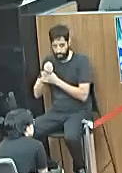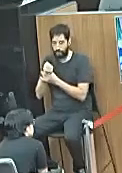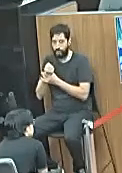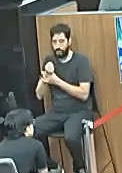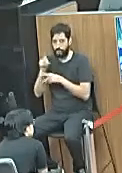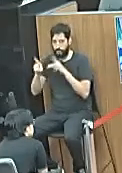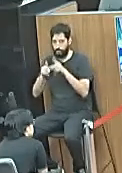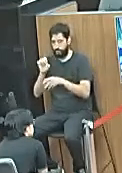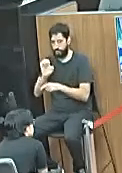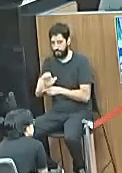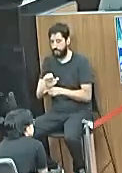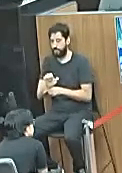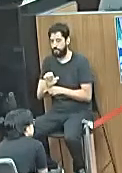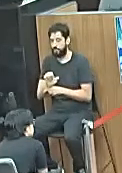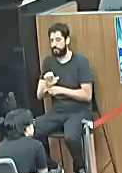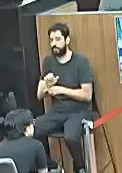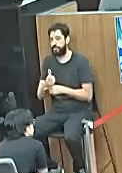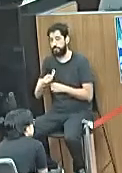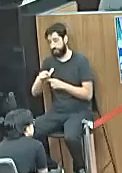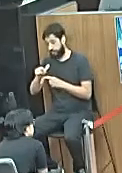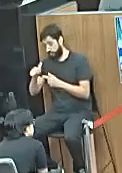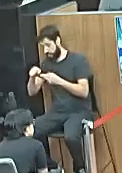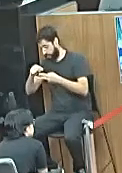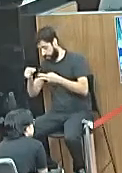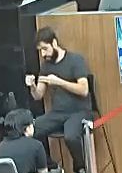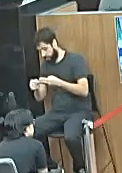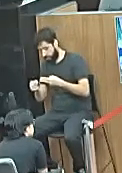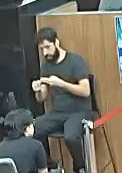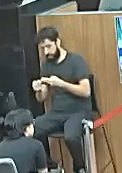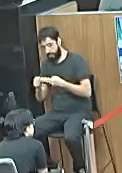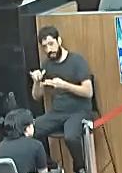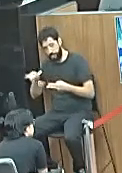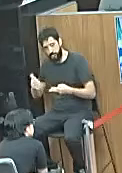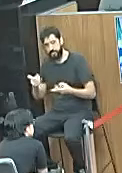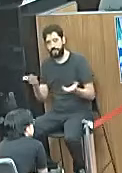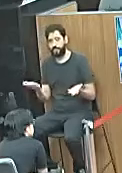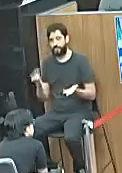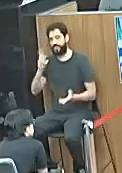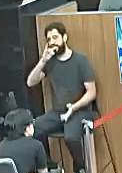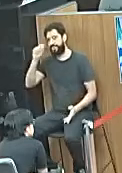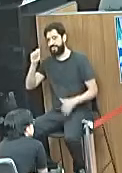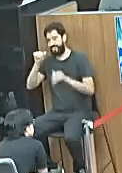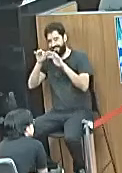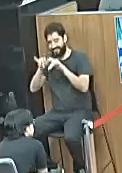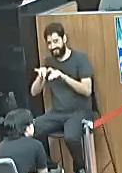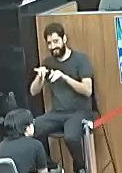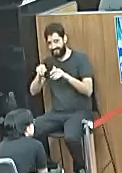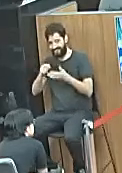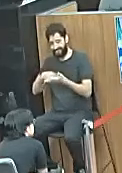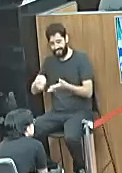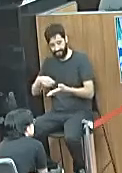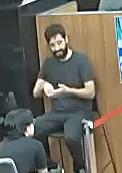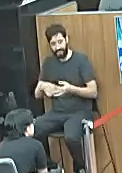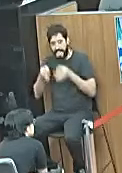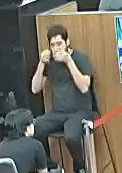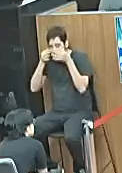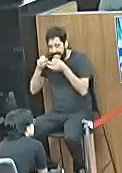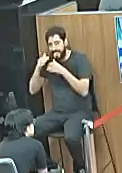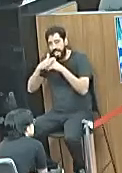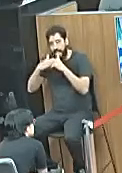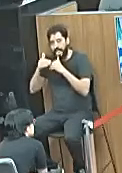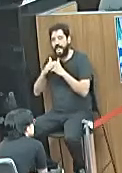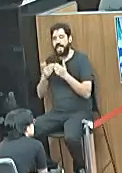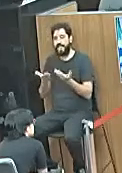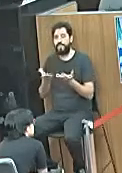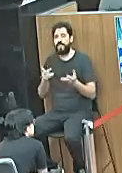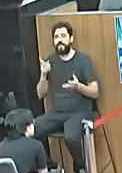estado e em segundo lugar aproveitando que hoje em dia do escrivão gostaria de pedir também a atenção e carinho com